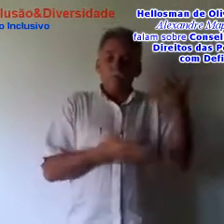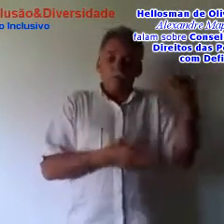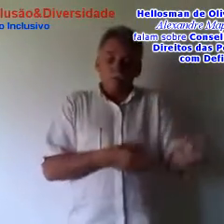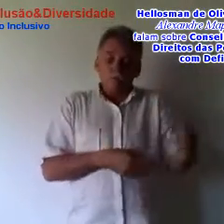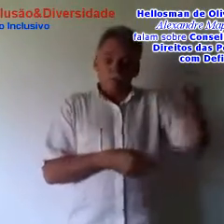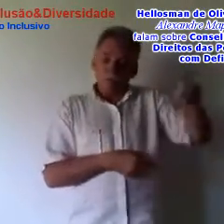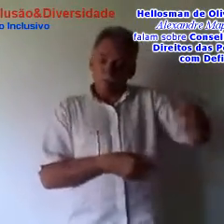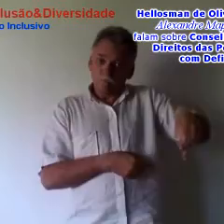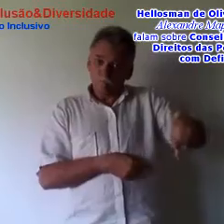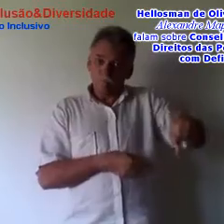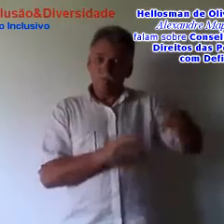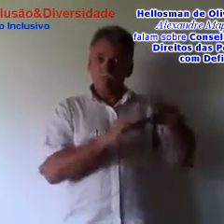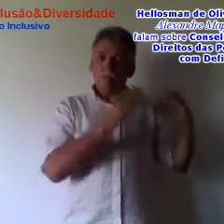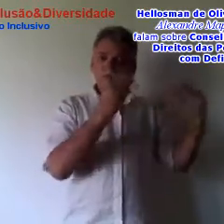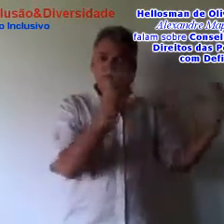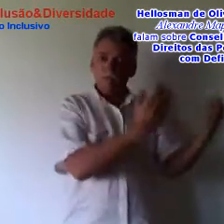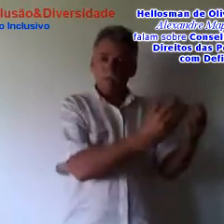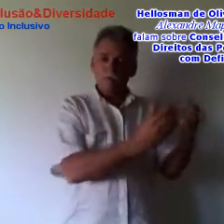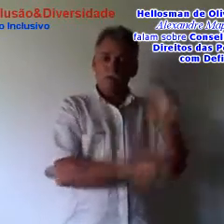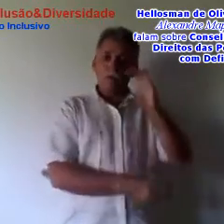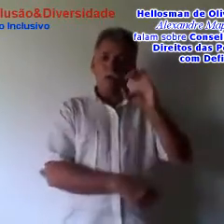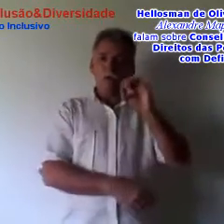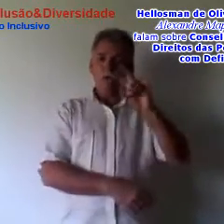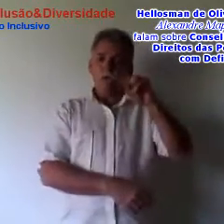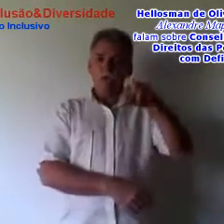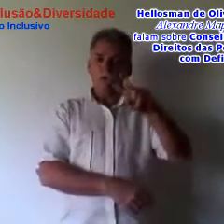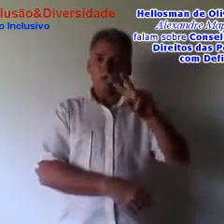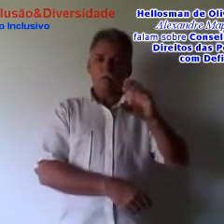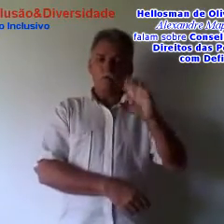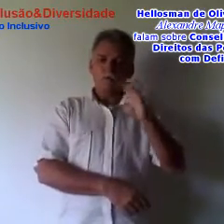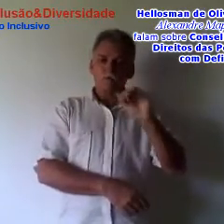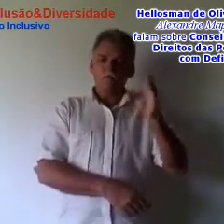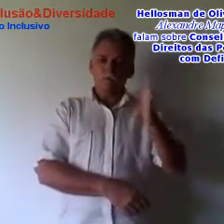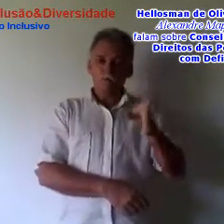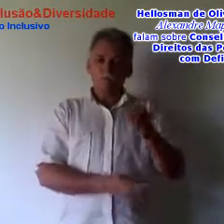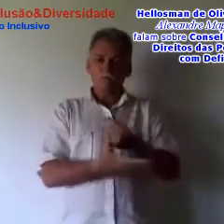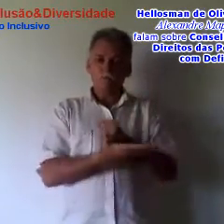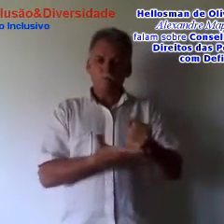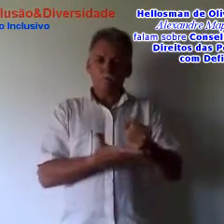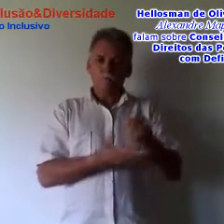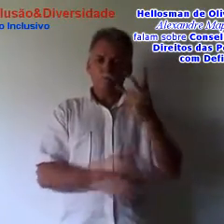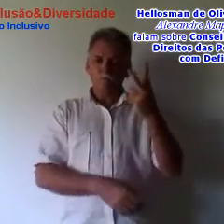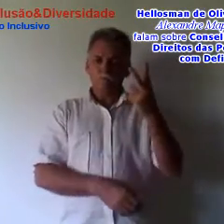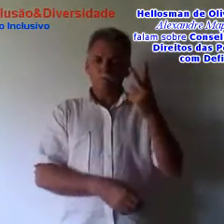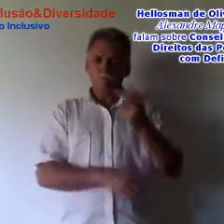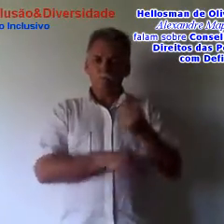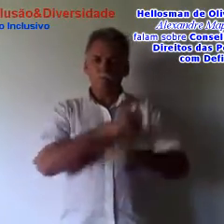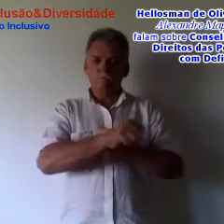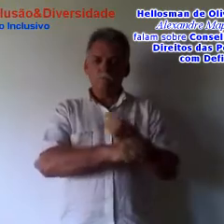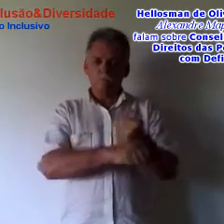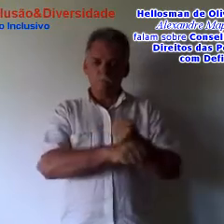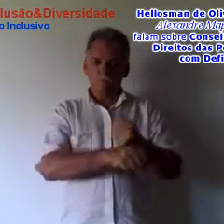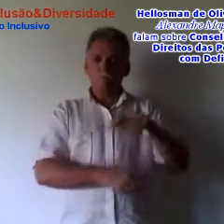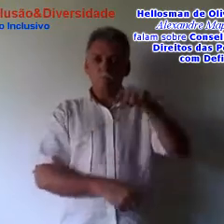convenção. A convenção tem 2 anos e esse ano vai